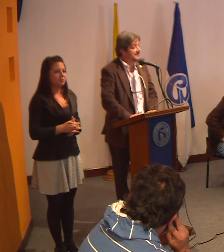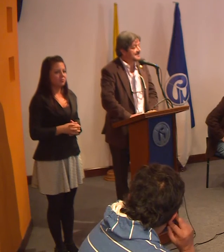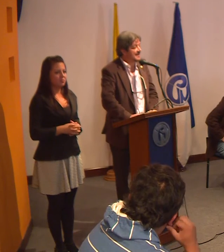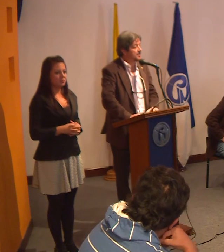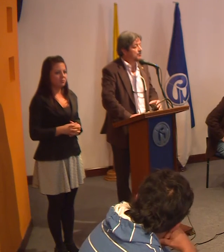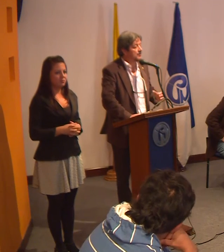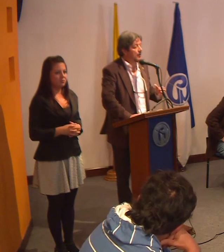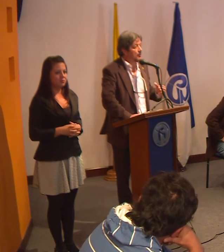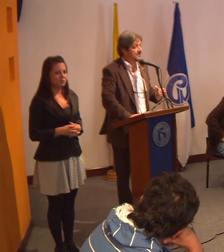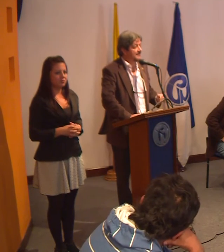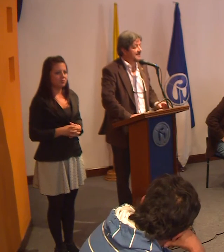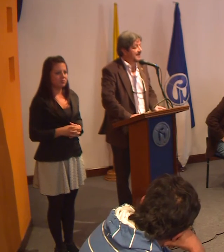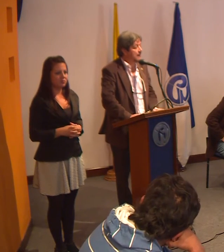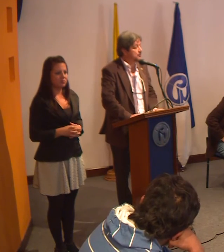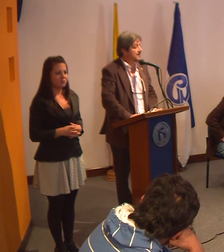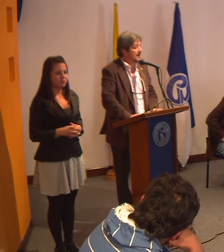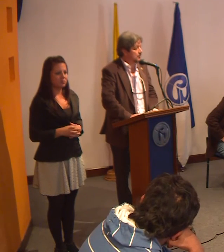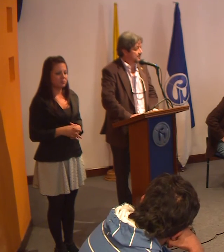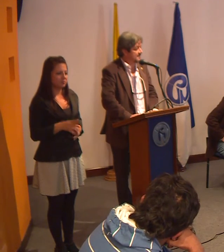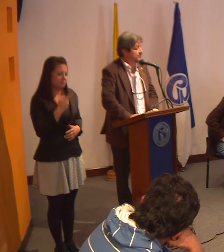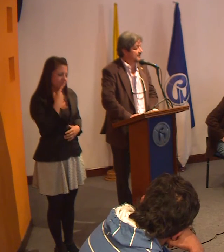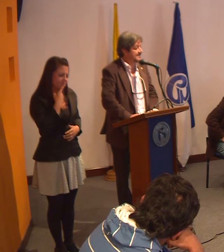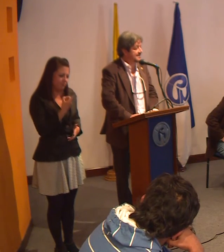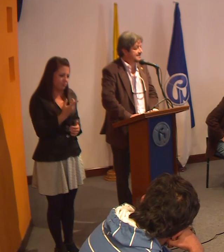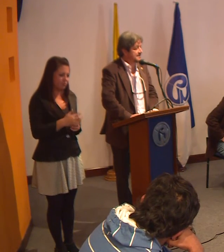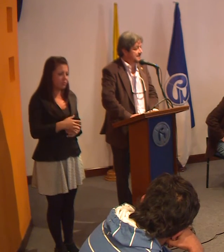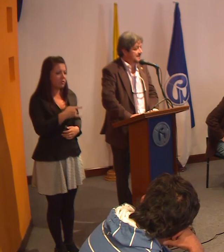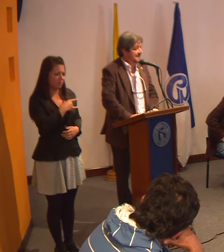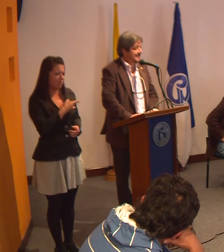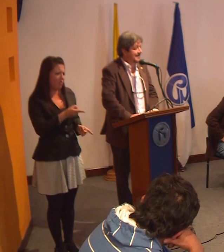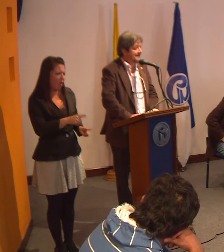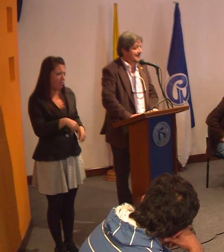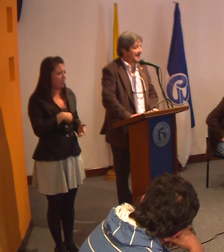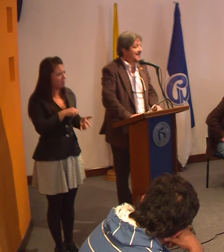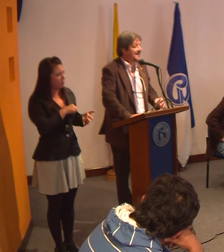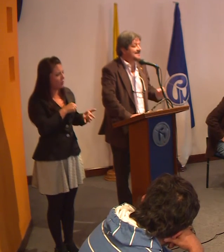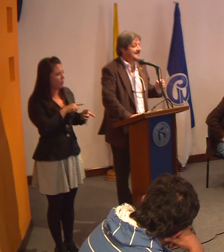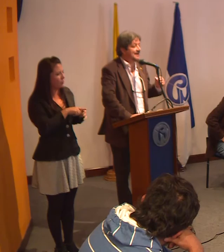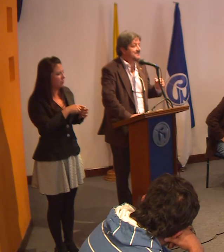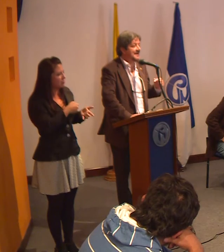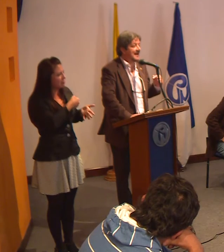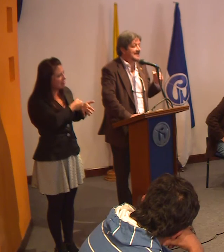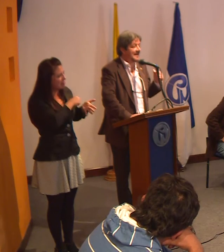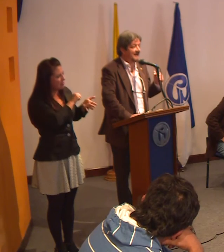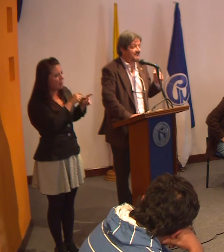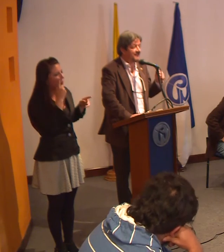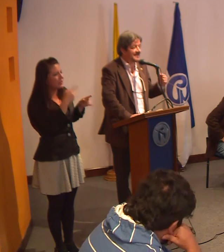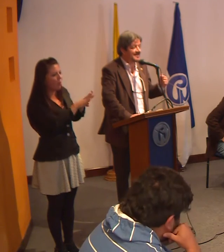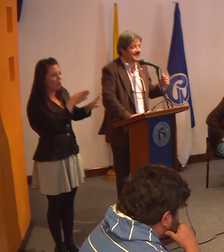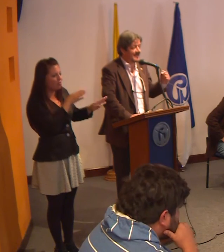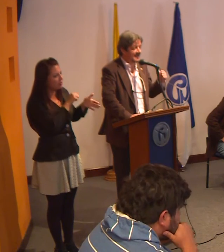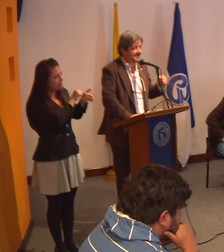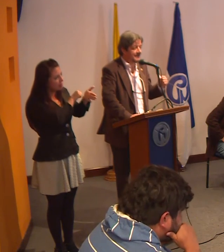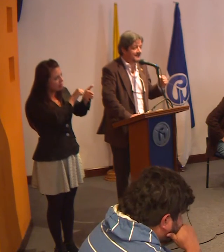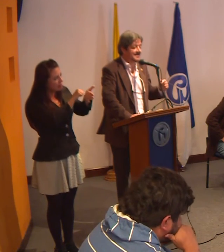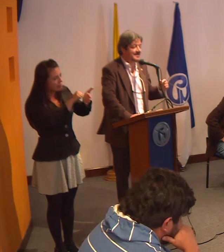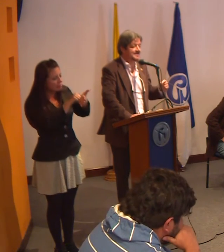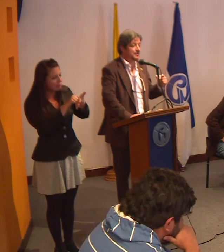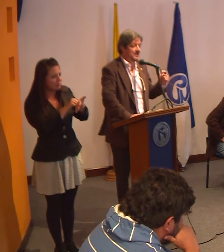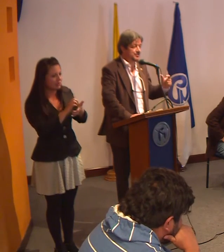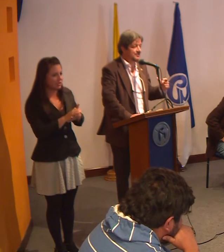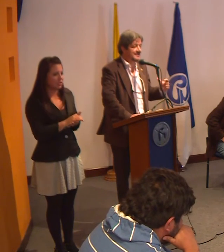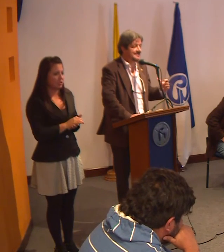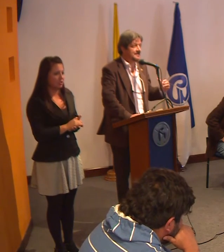que la universidad de una u otra manera ha buscado otras puertas en las que también la afectan